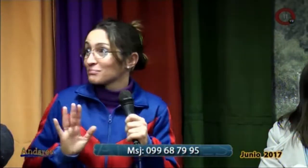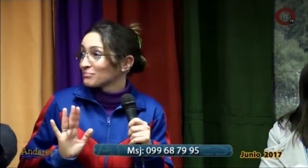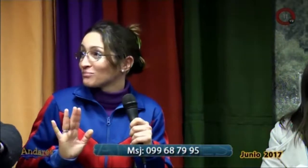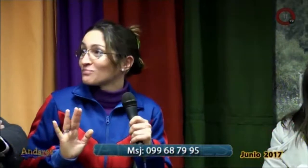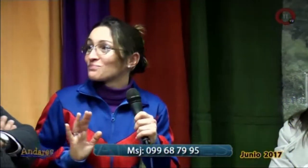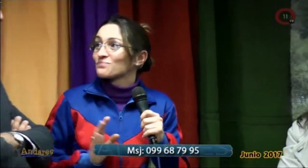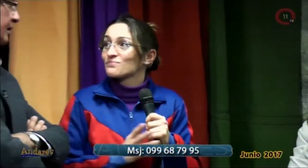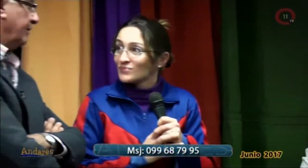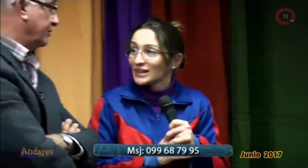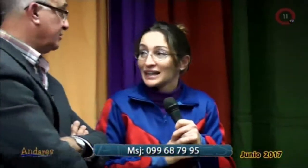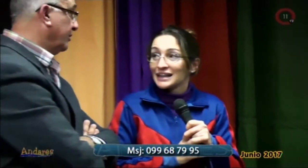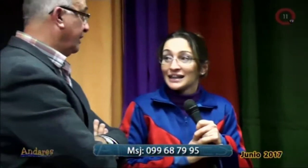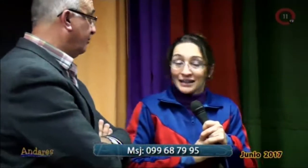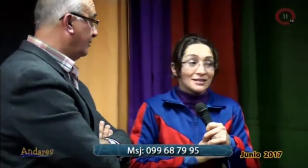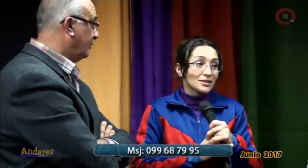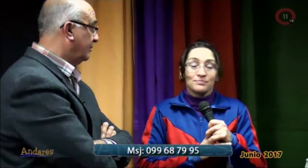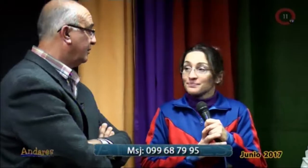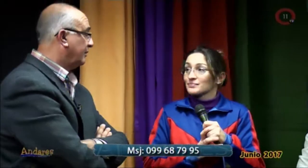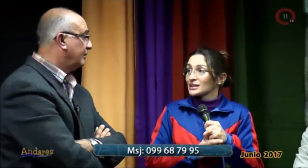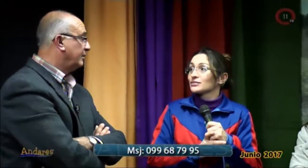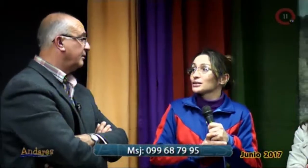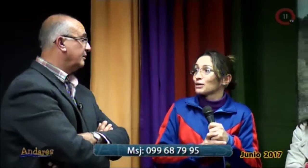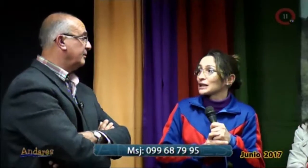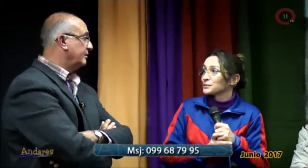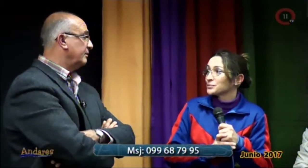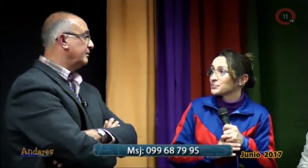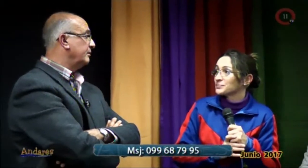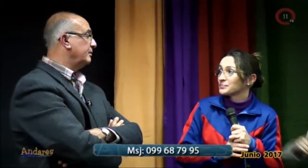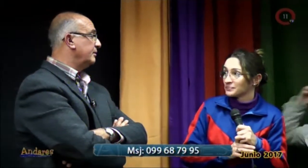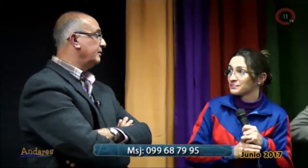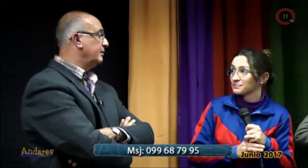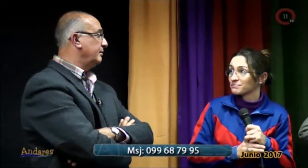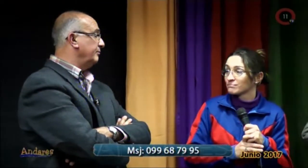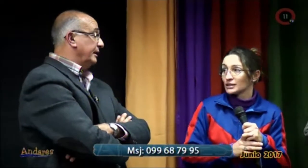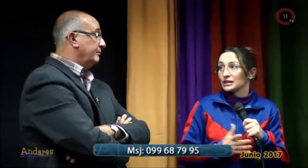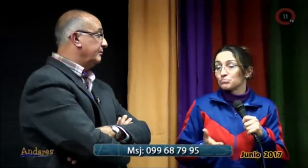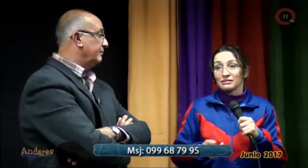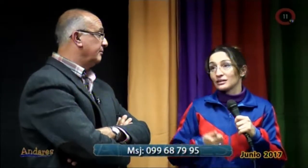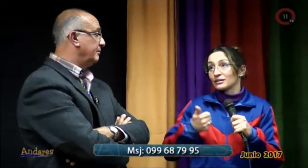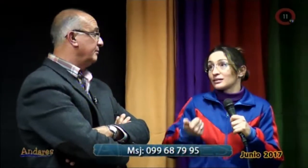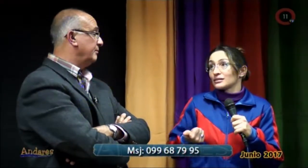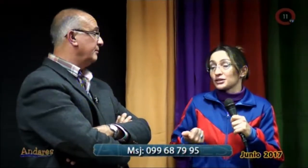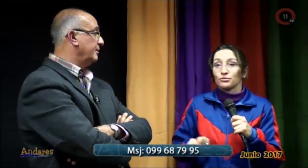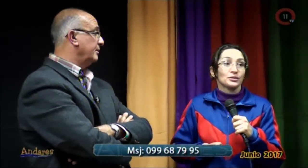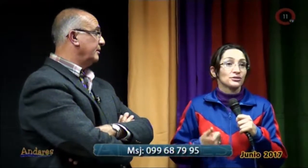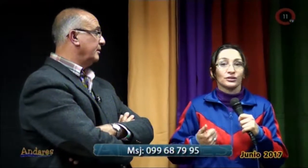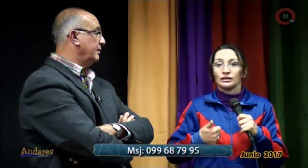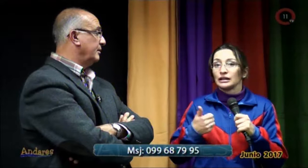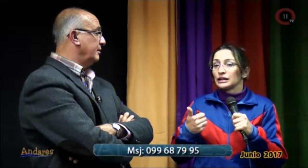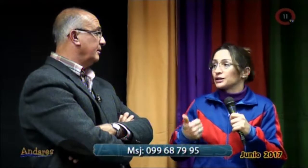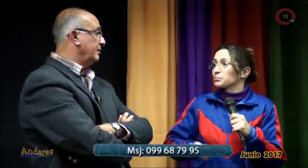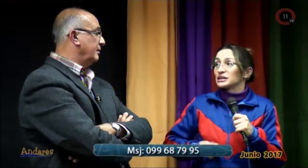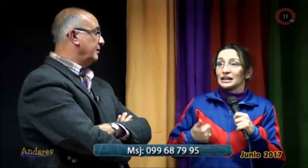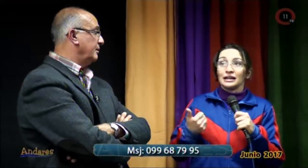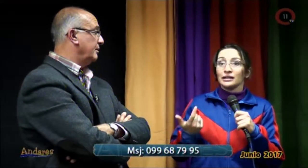Es parte de lo que están Reclamando Hace un buen tiempo Sí Sí Más de lo mismo Bien Y pasa Ya lo hemos visto En